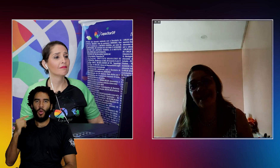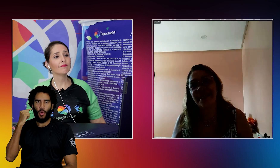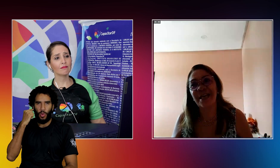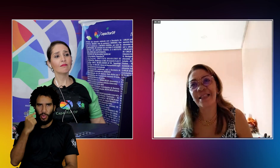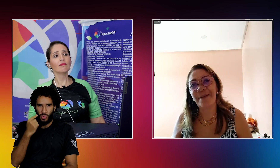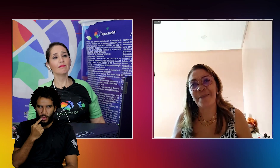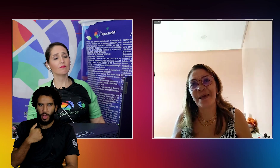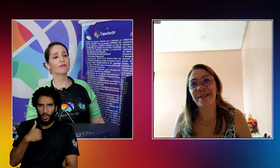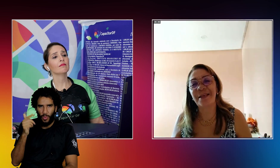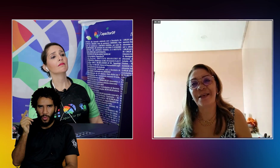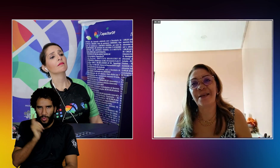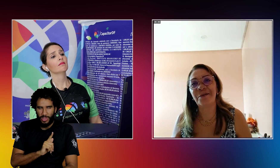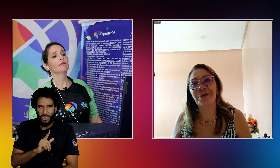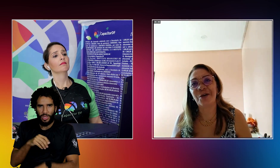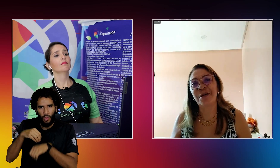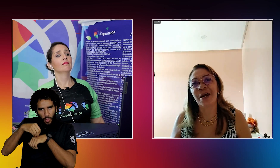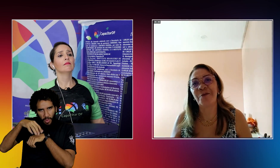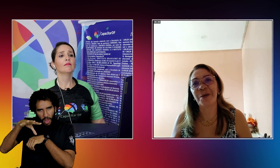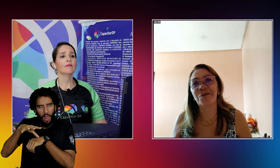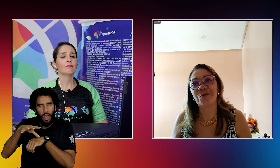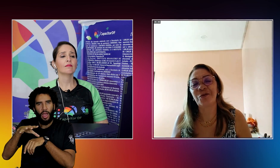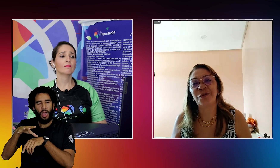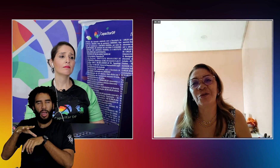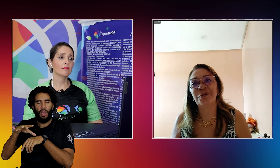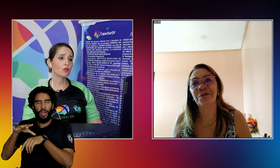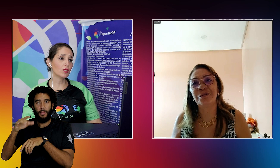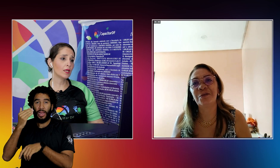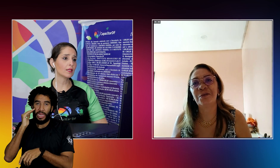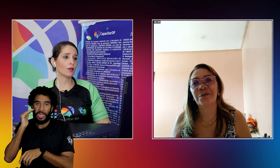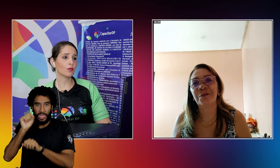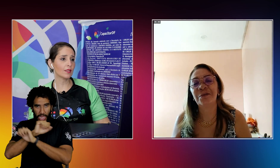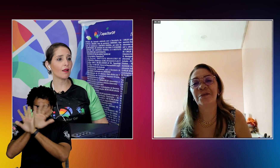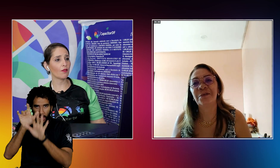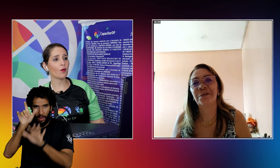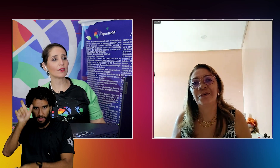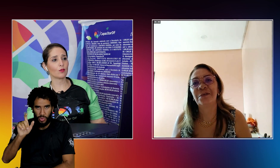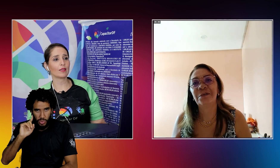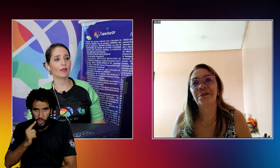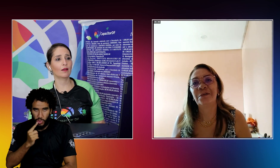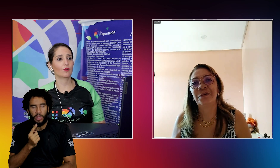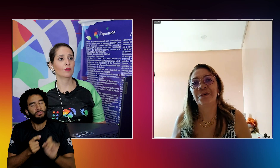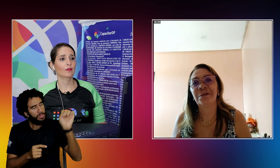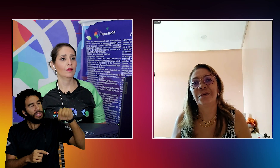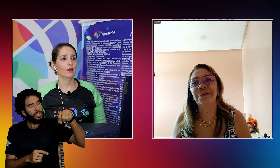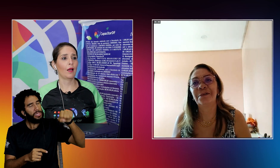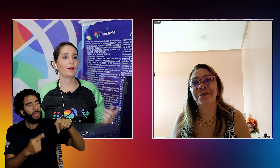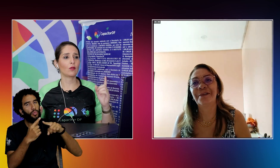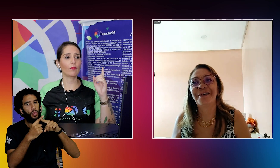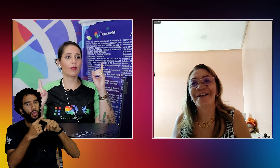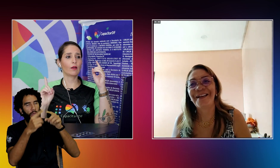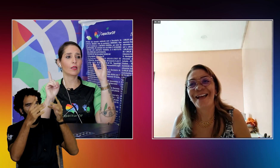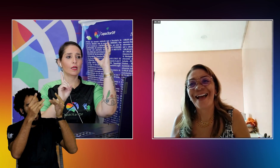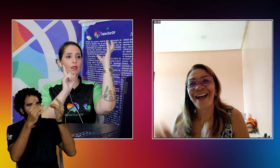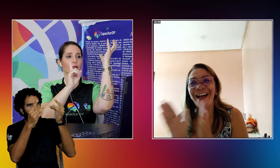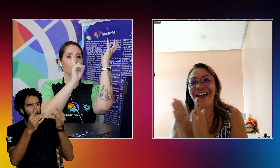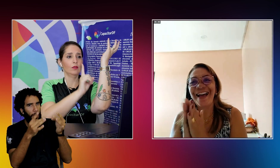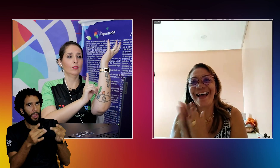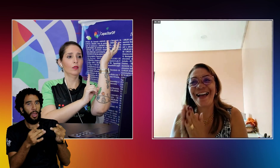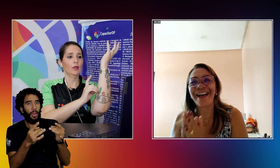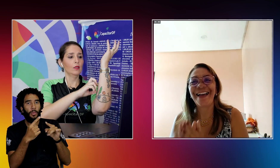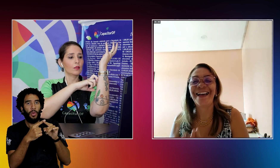passar exatamente o que eu quero para o surdo? Sim, você não descreveu a situação? Que a pessoa veio